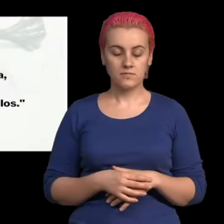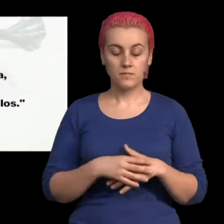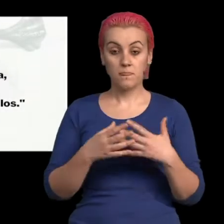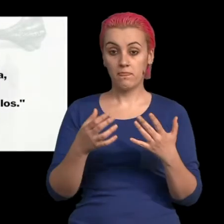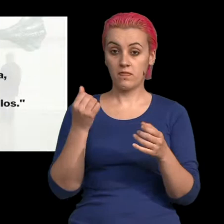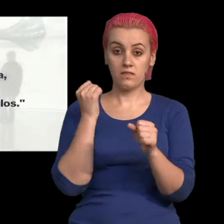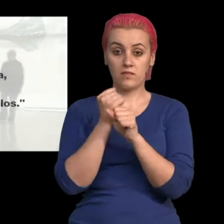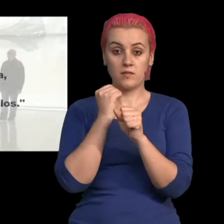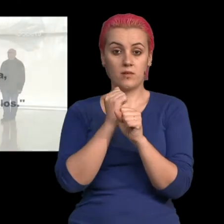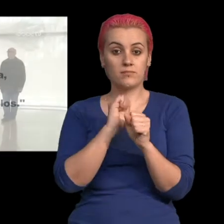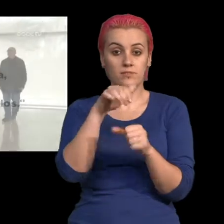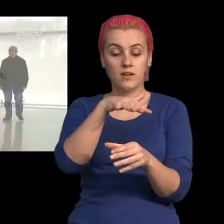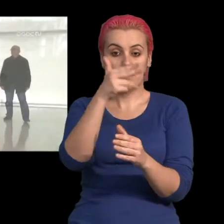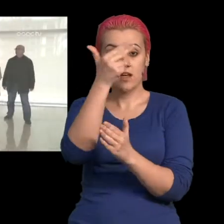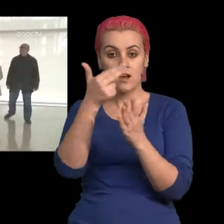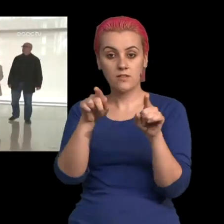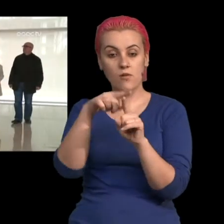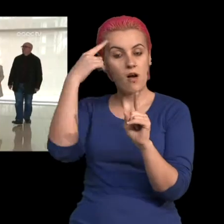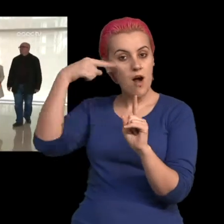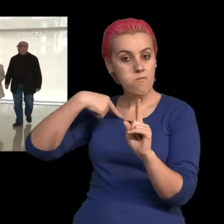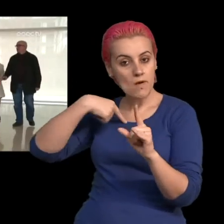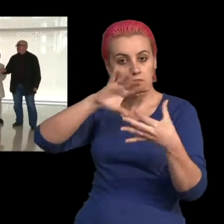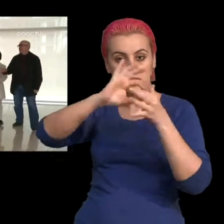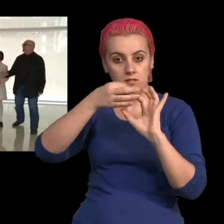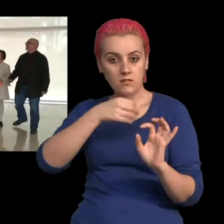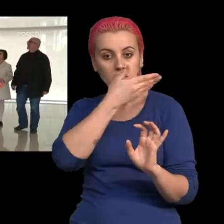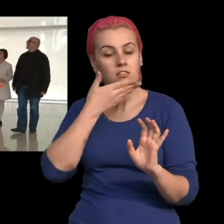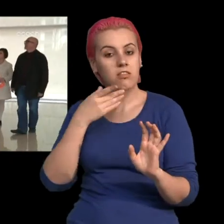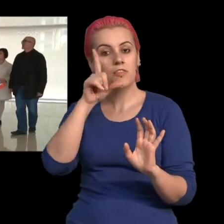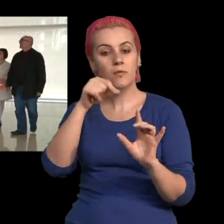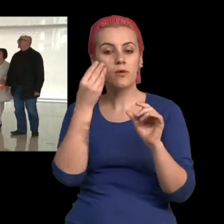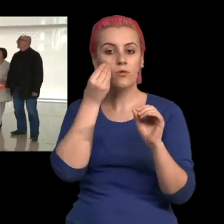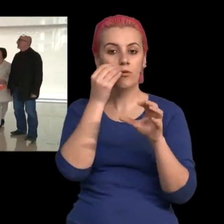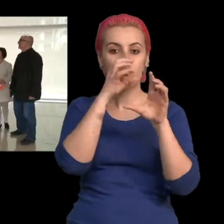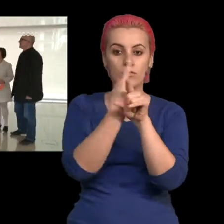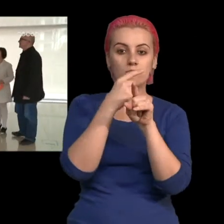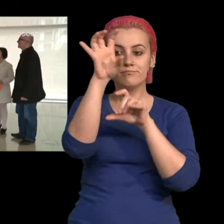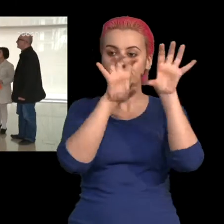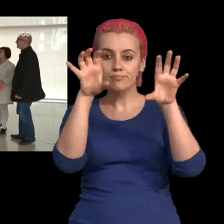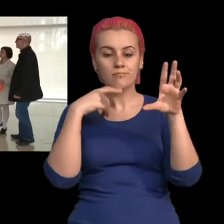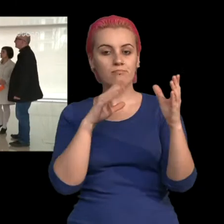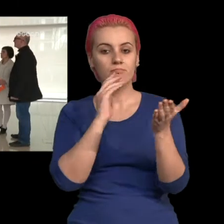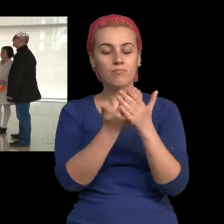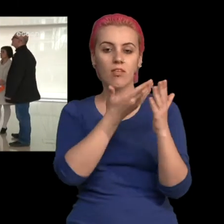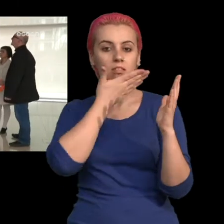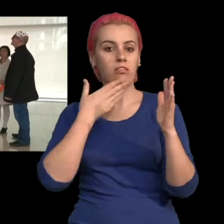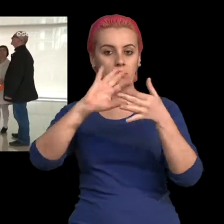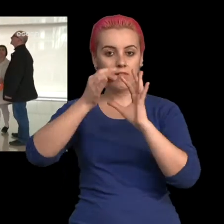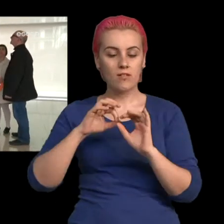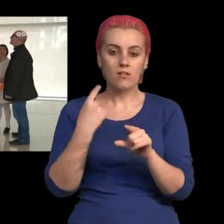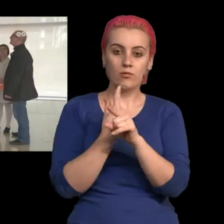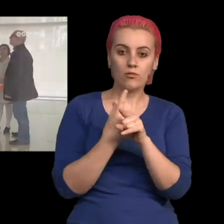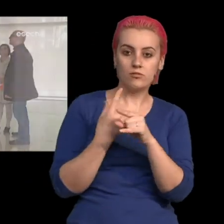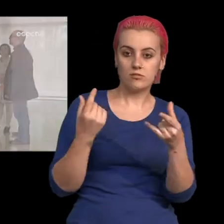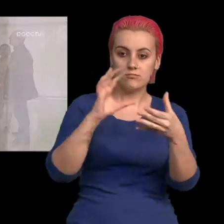Fazer uma obra de arte e ao mesmo tempo ter a noção da coerência e a própria ideia de composição tem a ver com criar uma coerência, criar uma relação